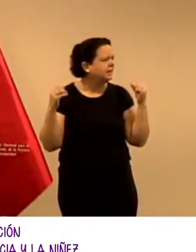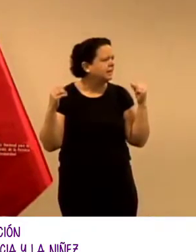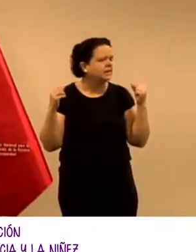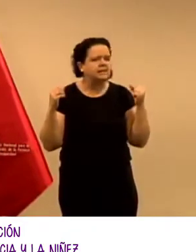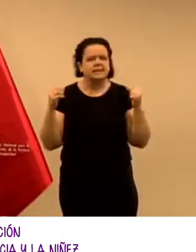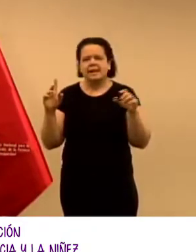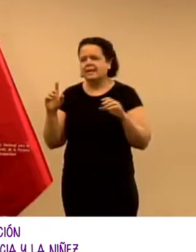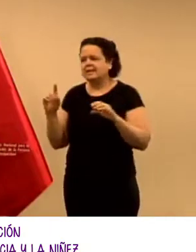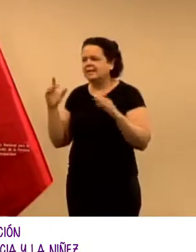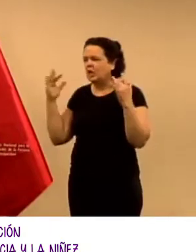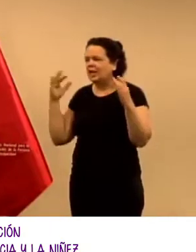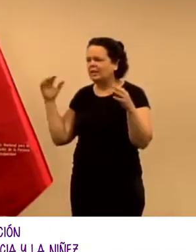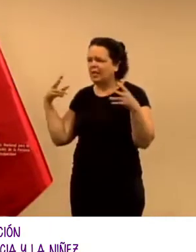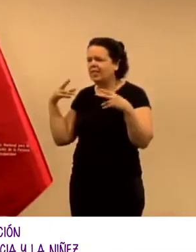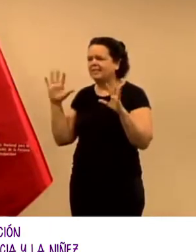Eso nos permite